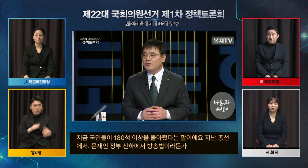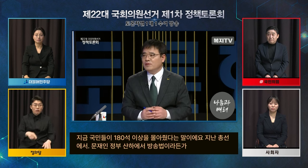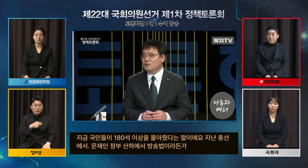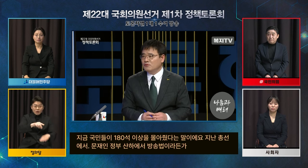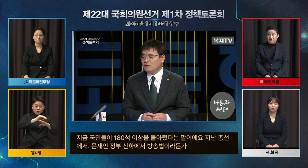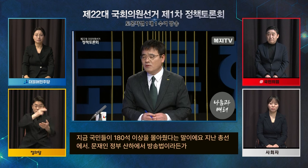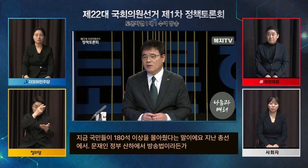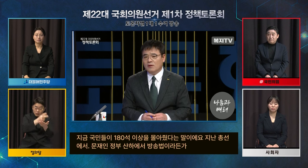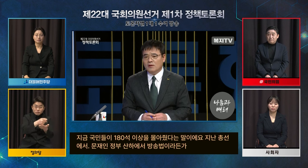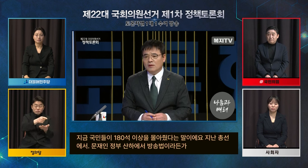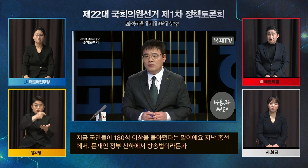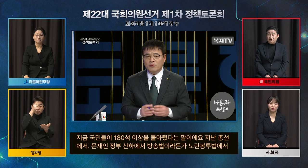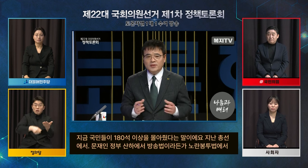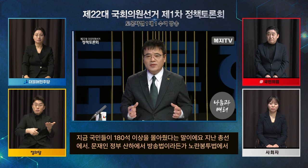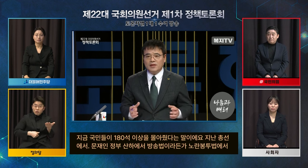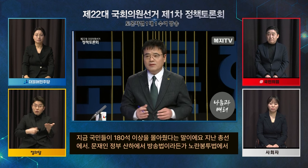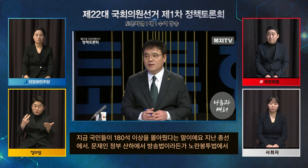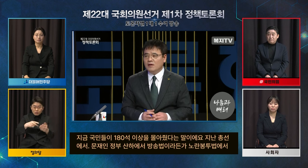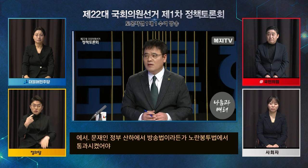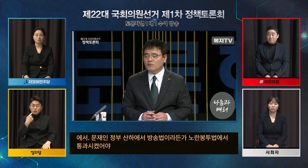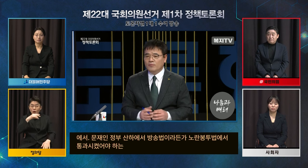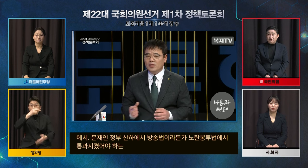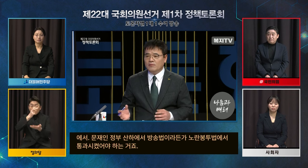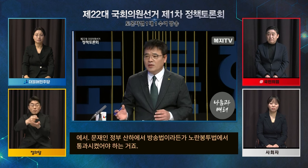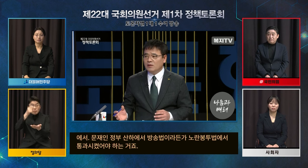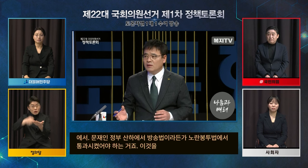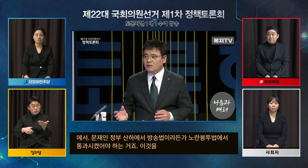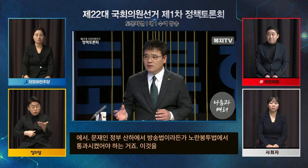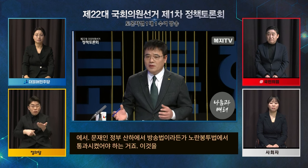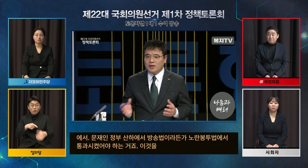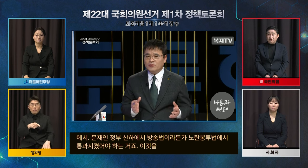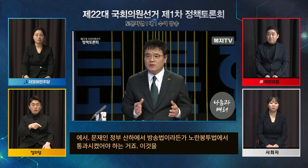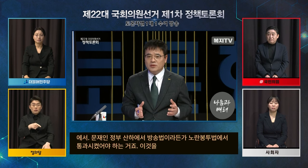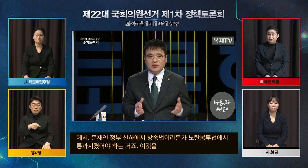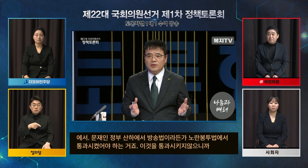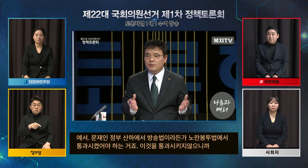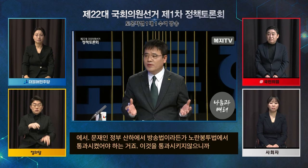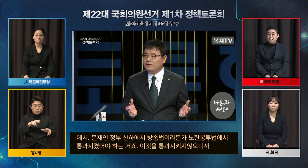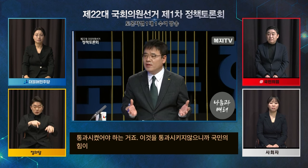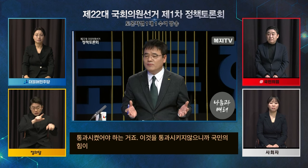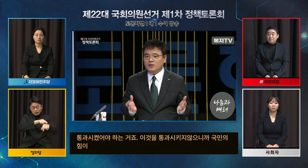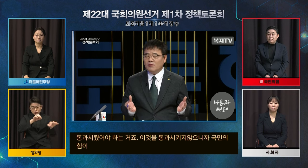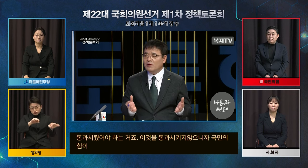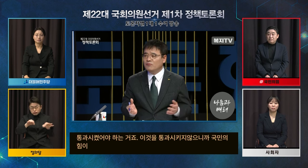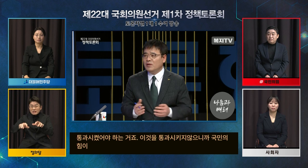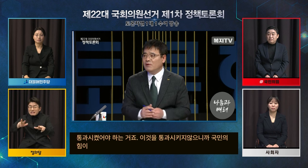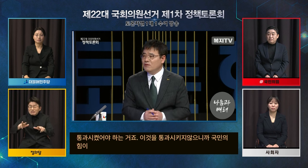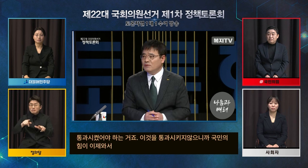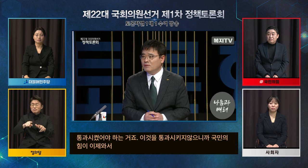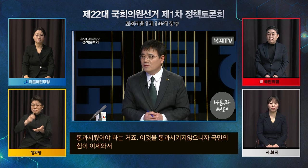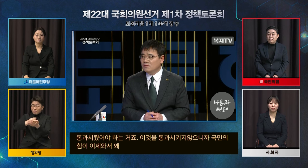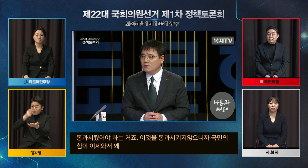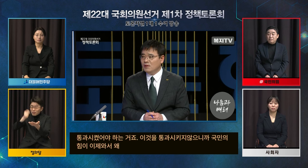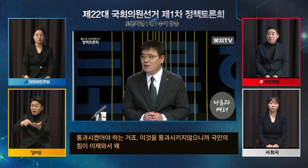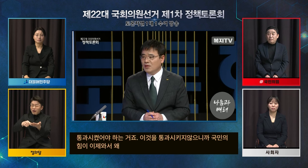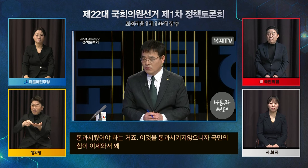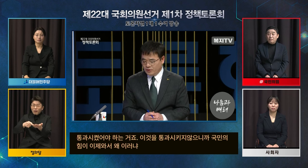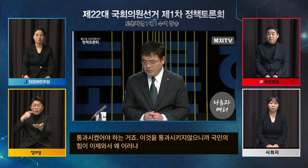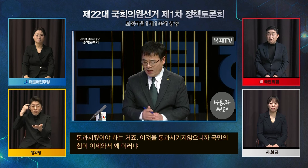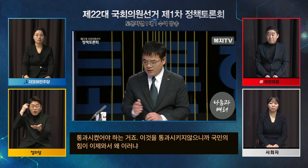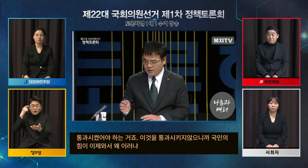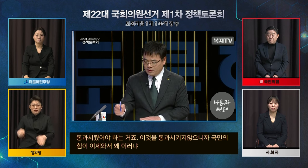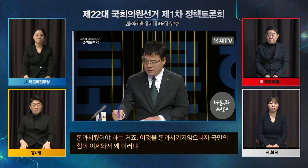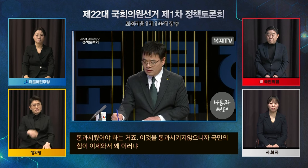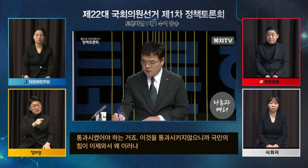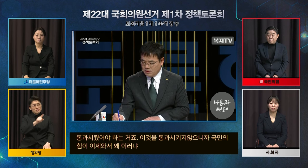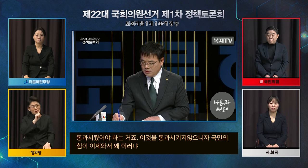걸 통과시켰어야 되는 거죠. 이걸 통과시키지 않으니까 국민의힘이 이제 와서 이제 와서 왜 이러느냐 하면서 내로남불이라고 하는 거거든요. 이런